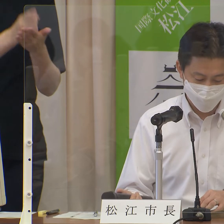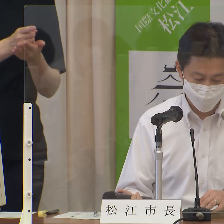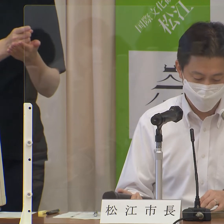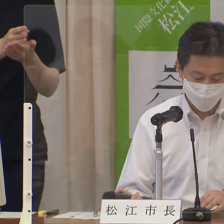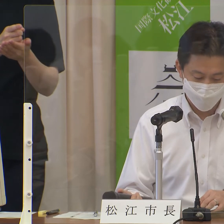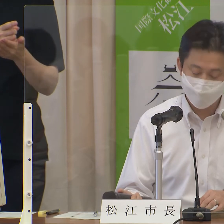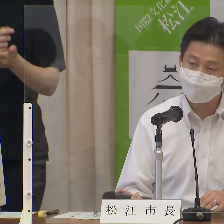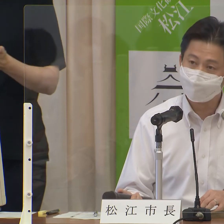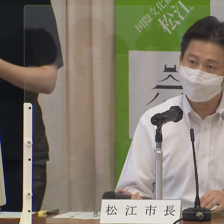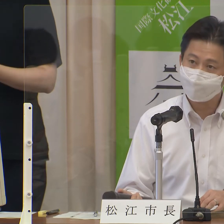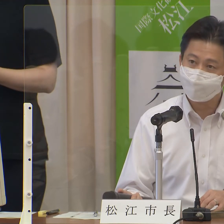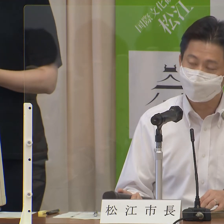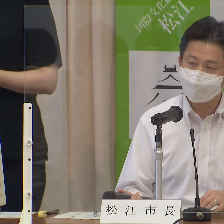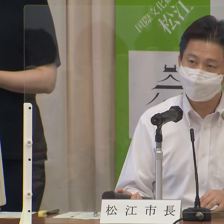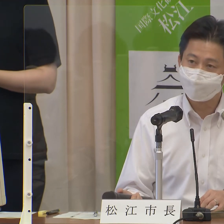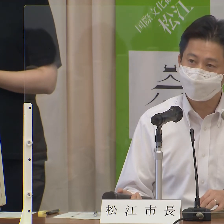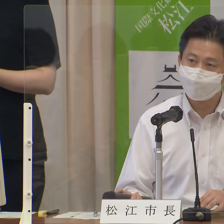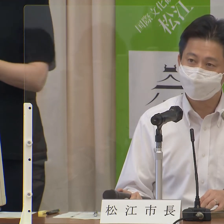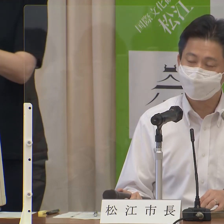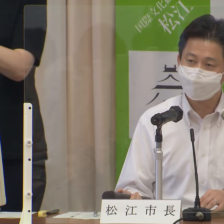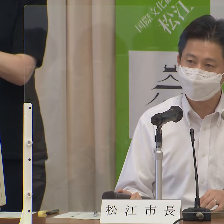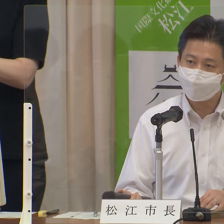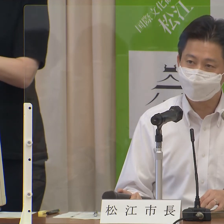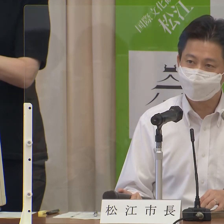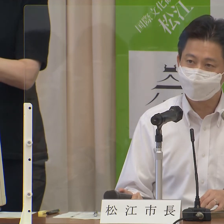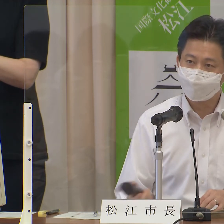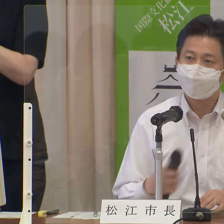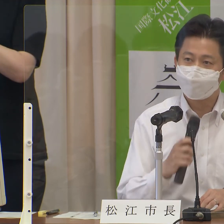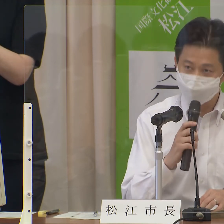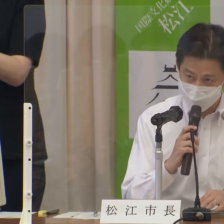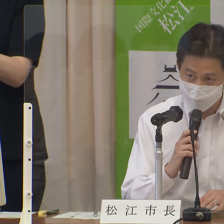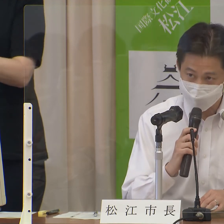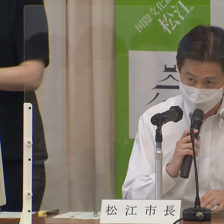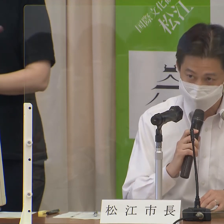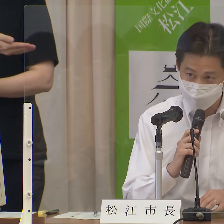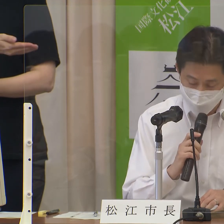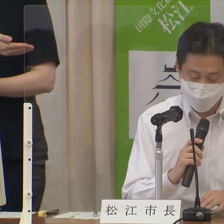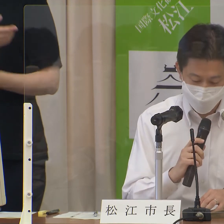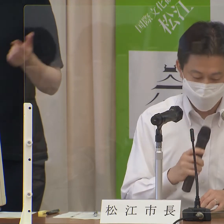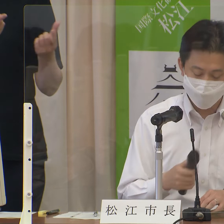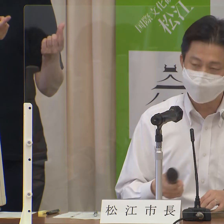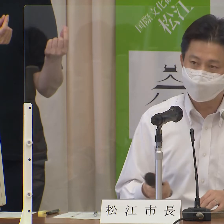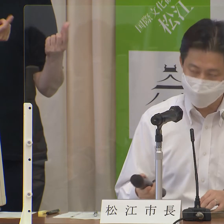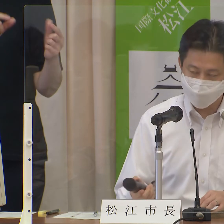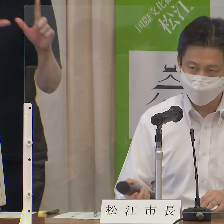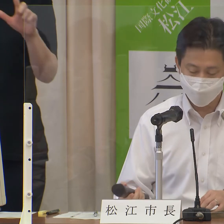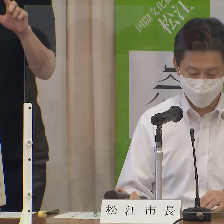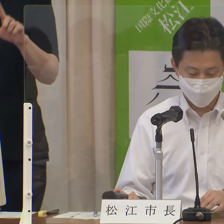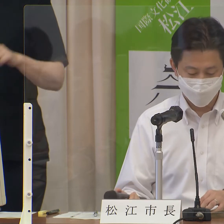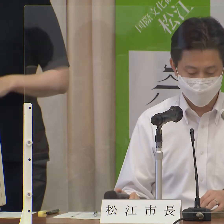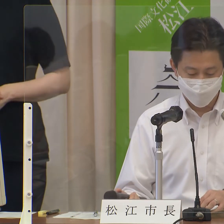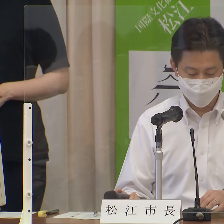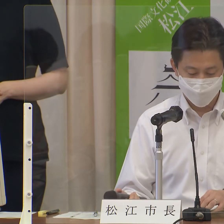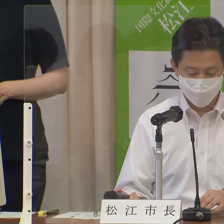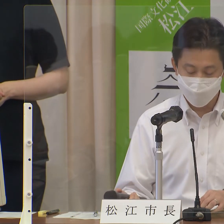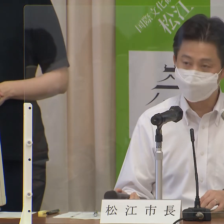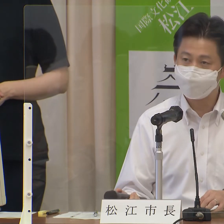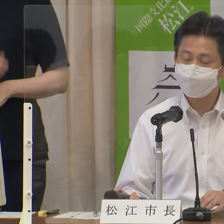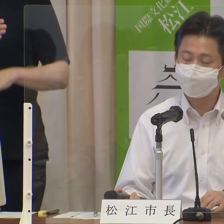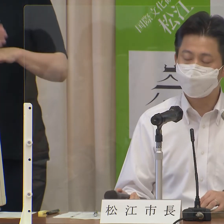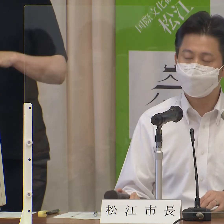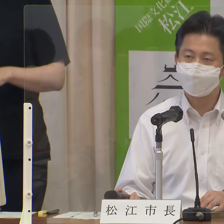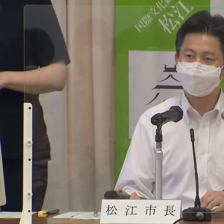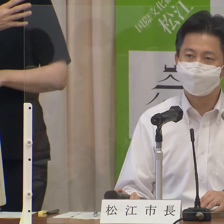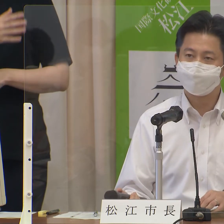これ、小学校の放課後児童クラブを指しているっていう。 おっしゃる通りです。 ありがとうございます。すみません、確認がなくなりました。ありがとうござい